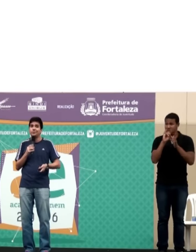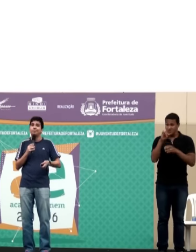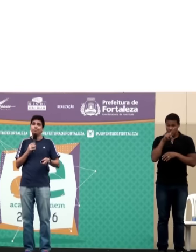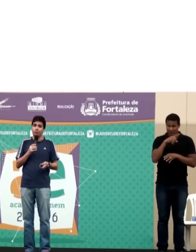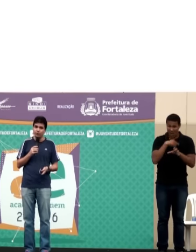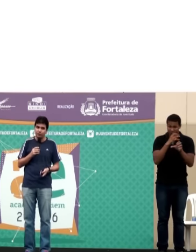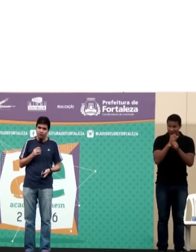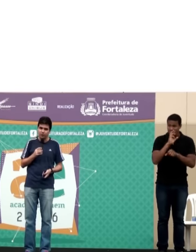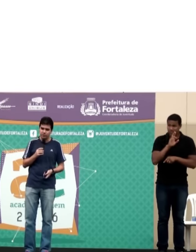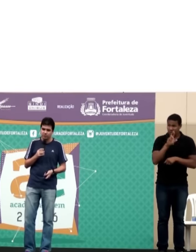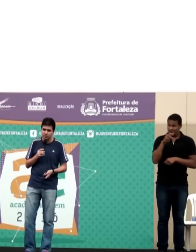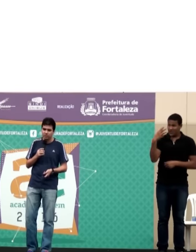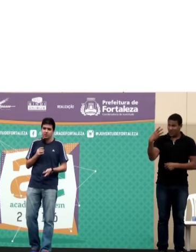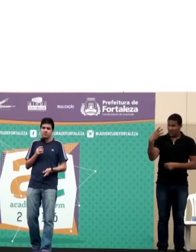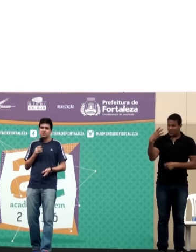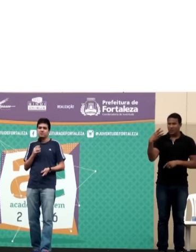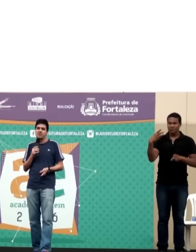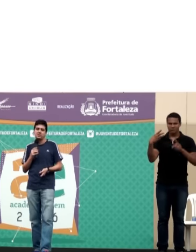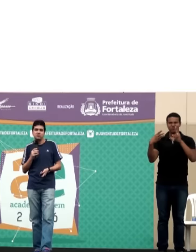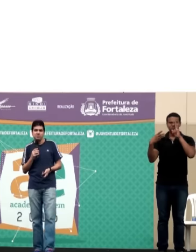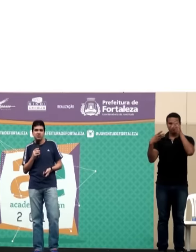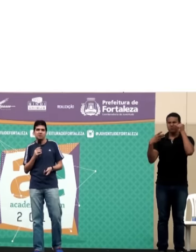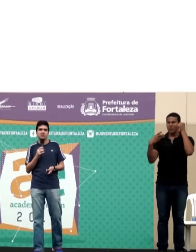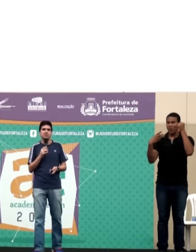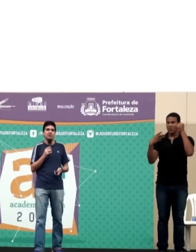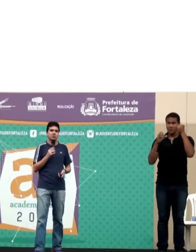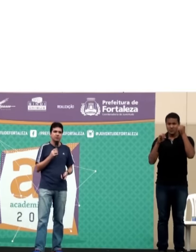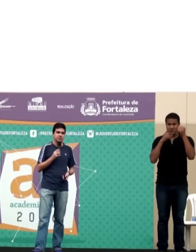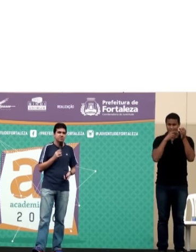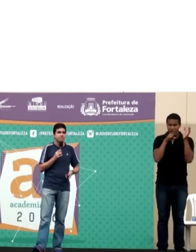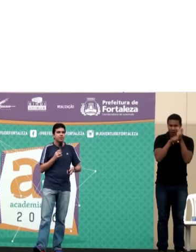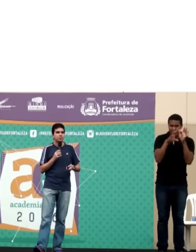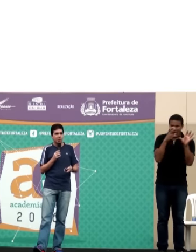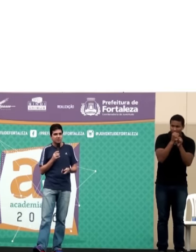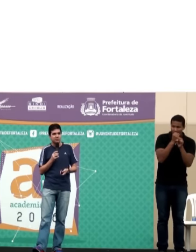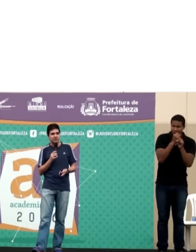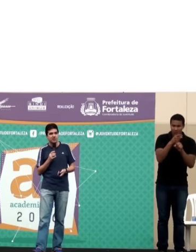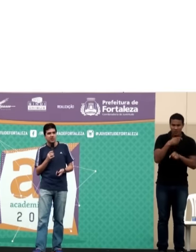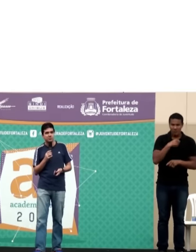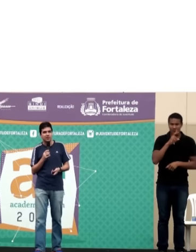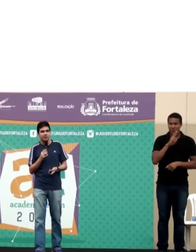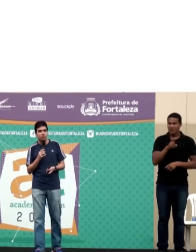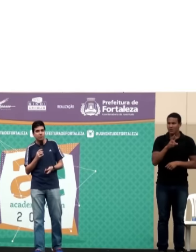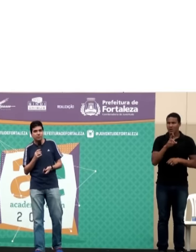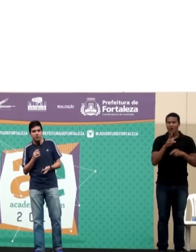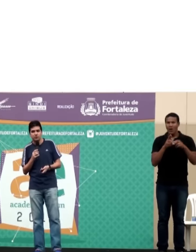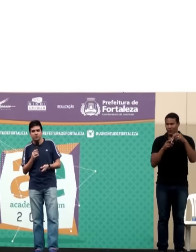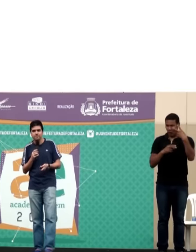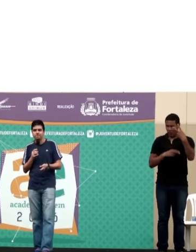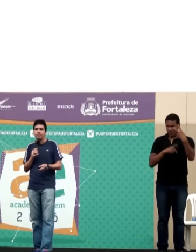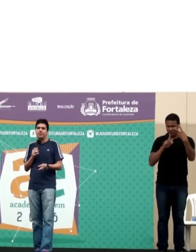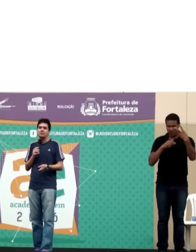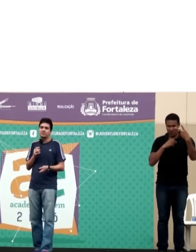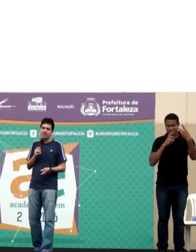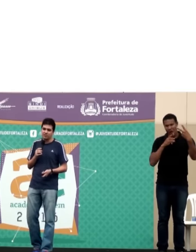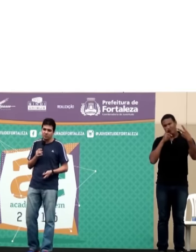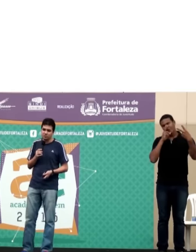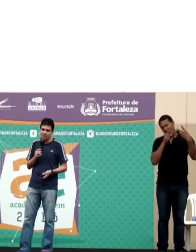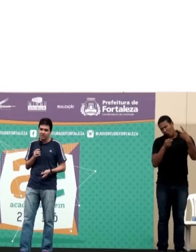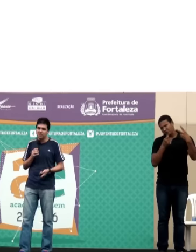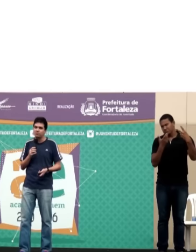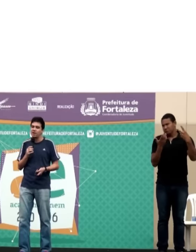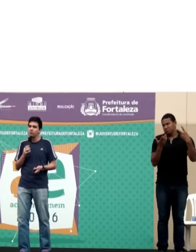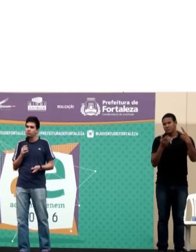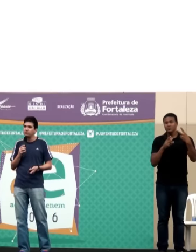ácido muito forte. Se essa subtração der 2, o ácido vai ser classificado como forte. Se